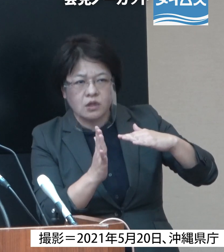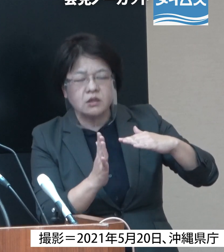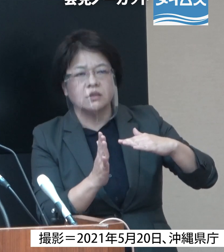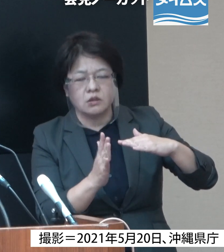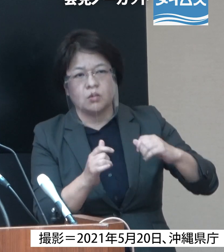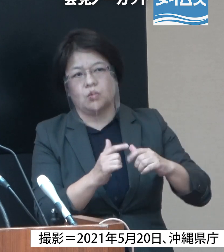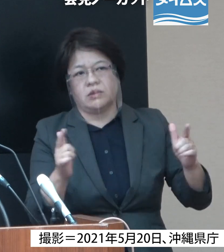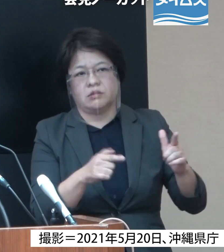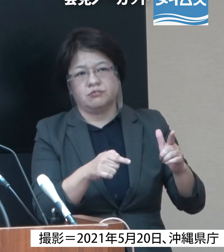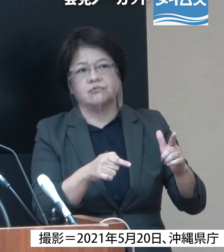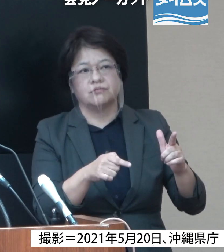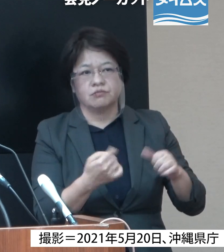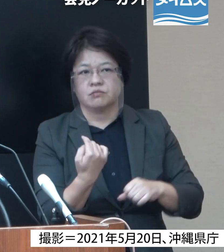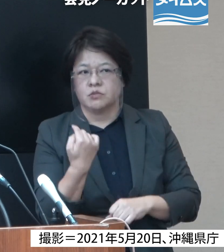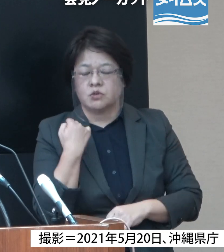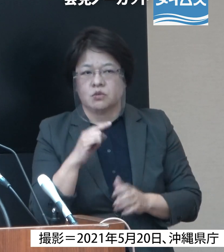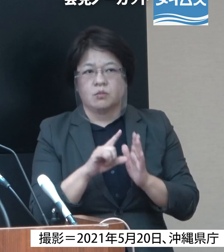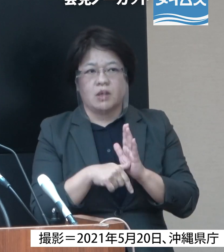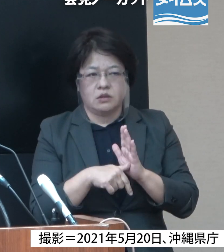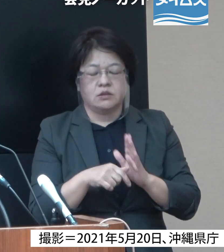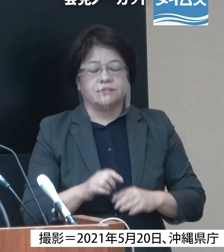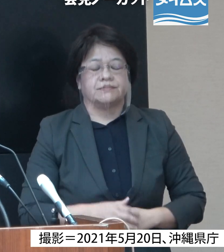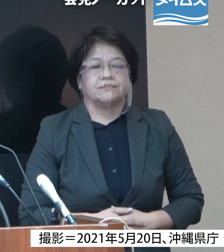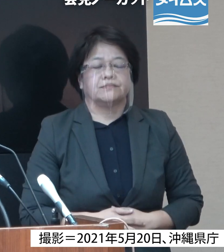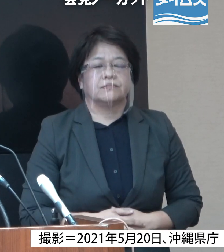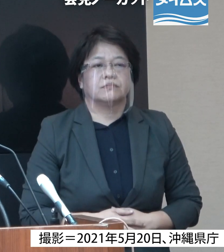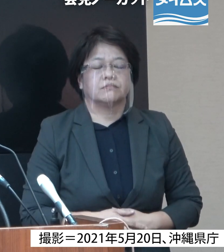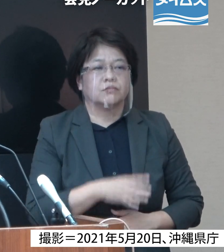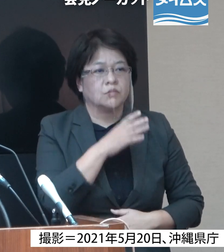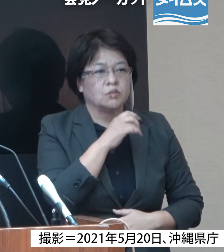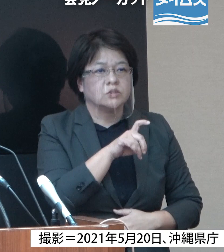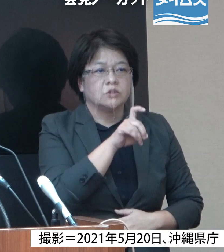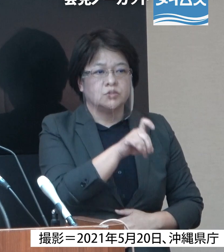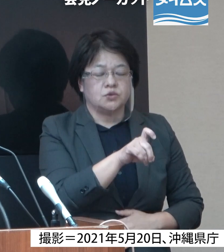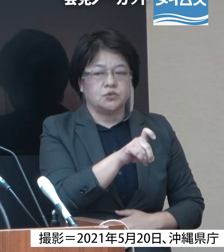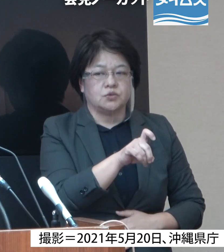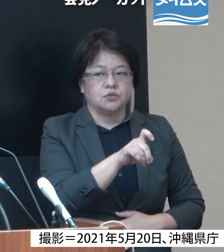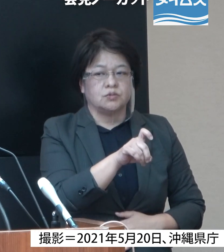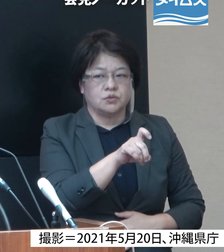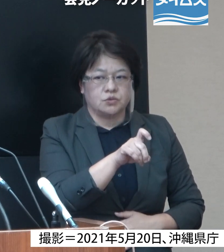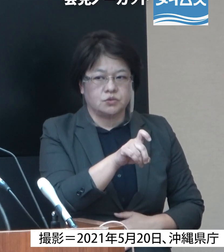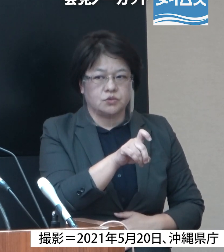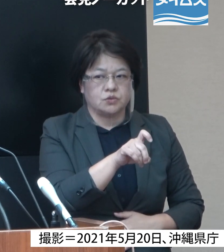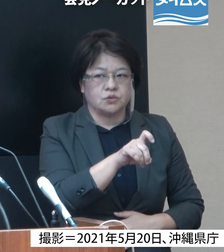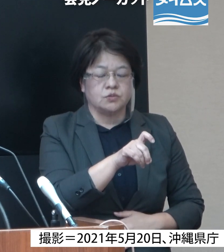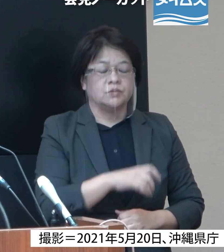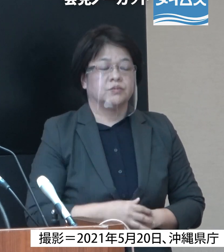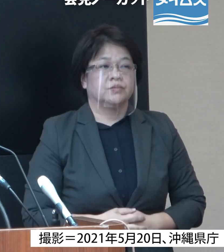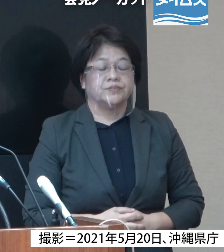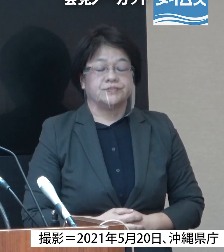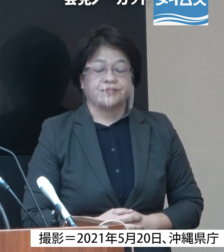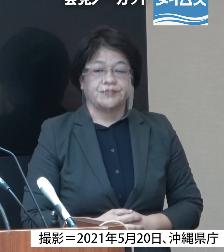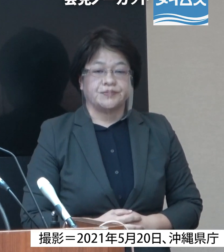。昨日は、10代から、